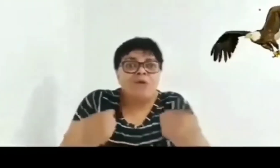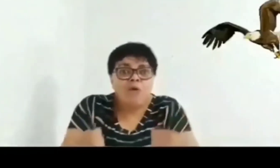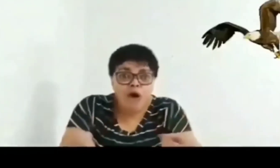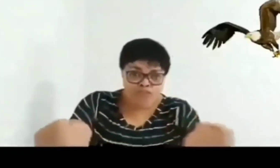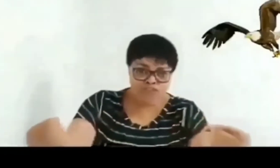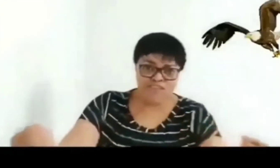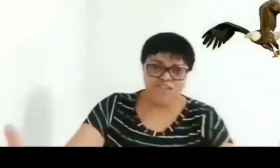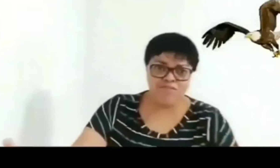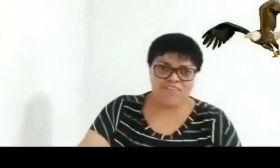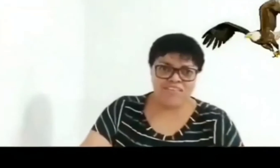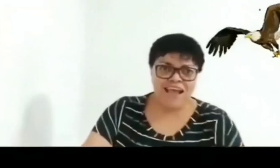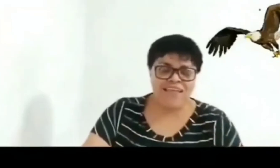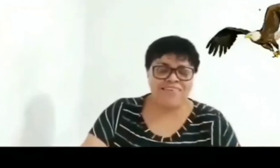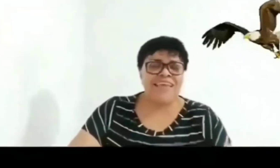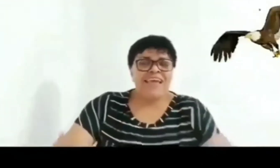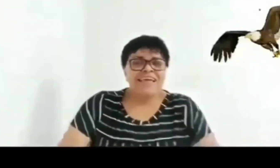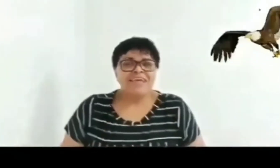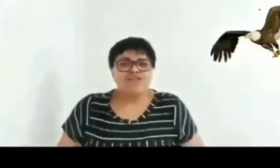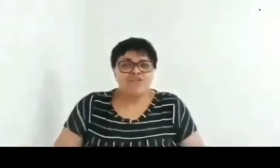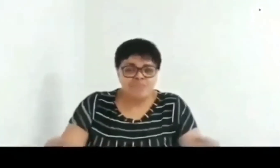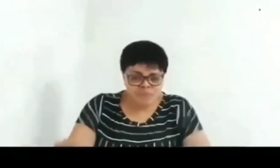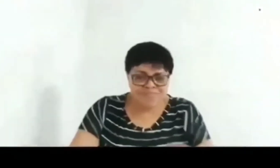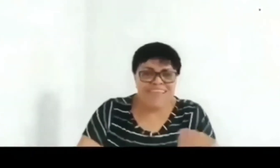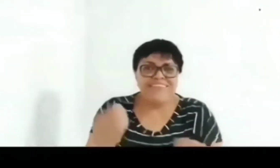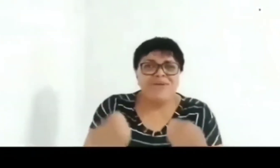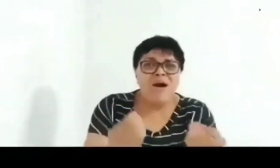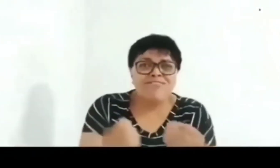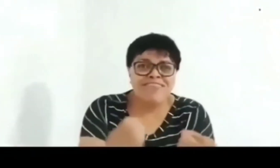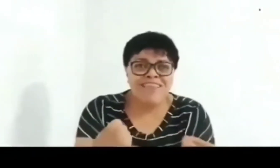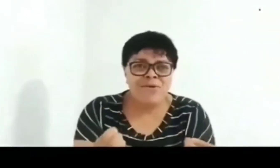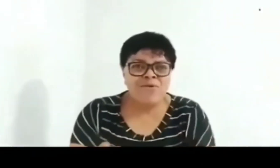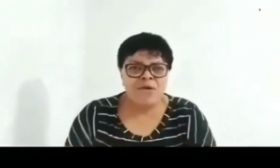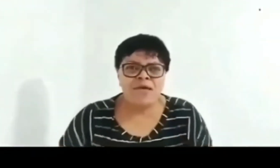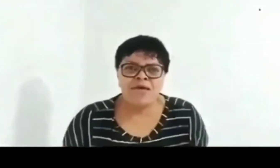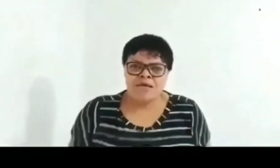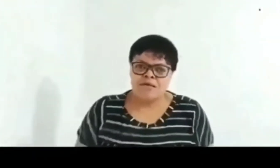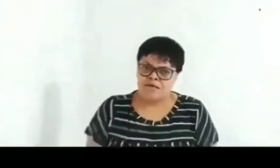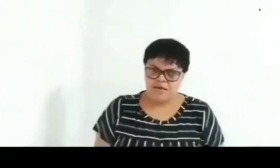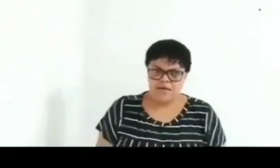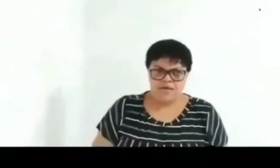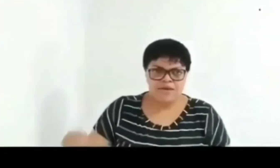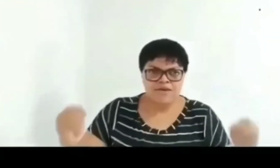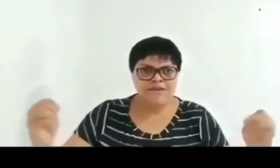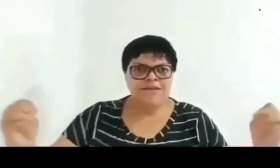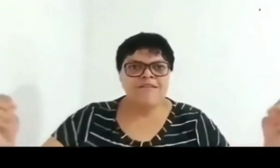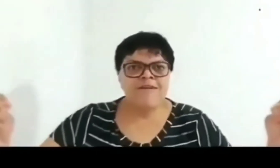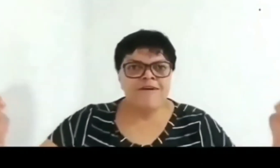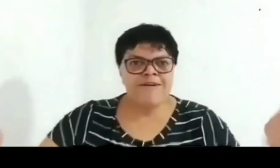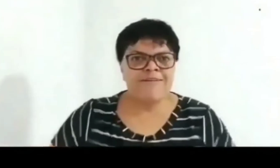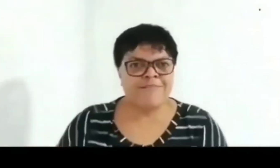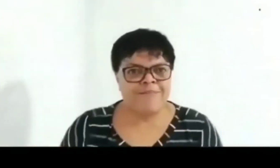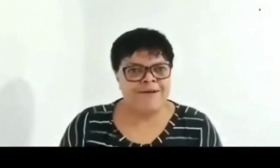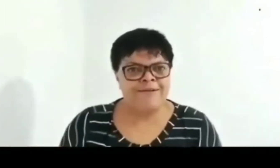questiona e não gosta da diversidade. Quer que todo mundo seja igualzinho. Que